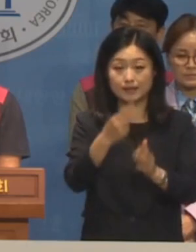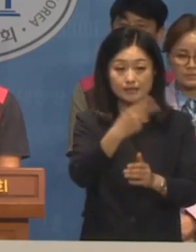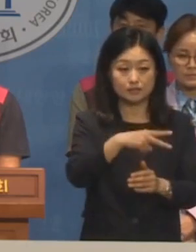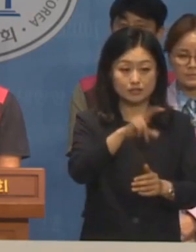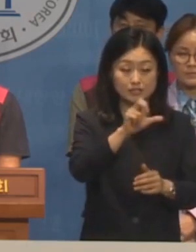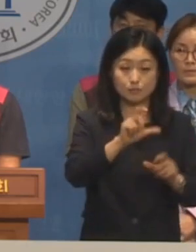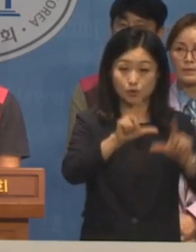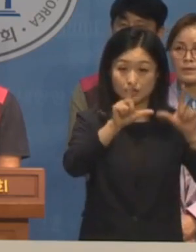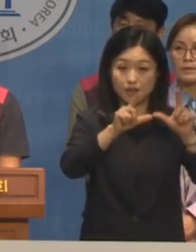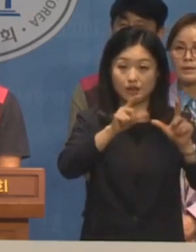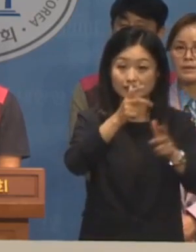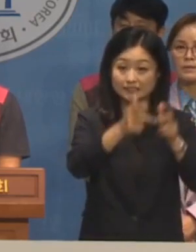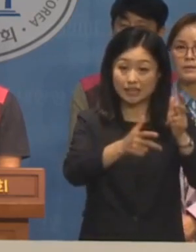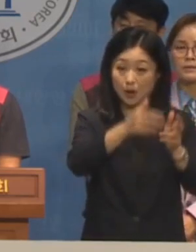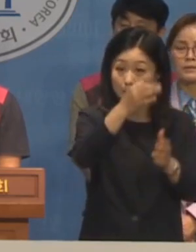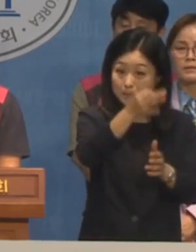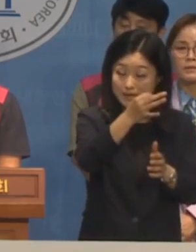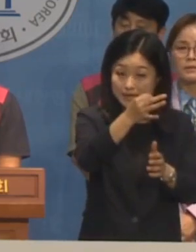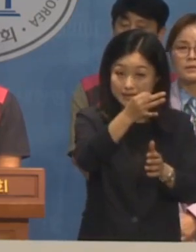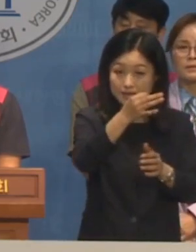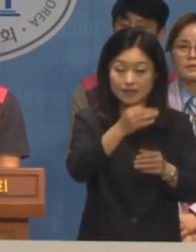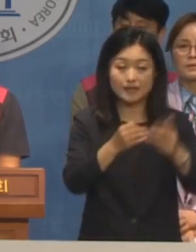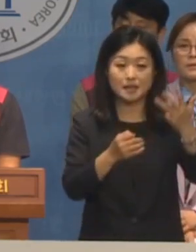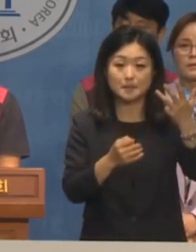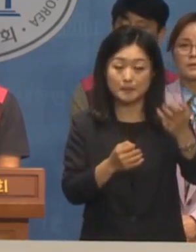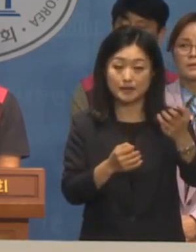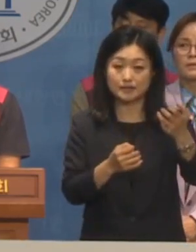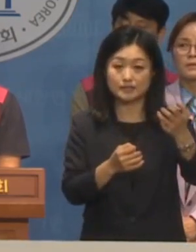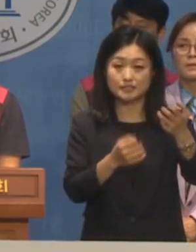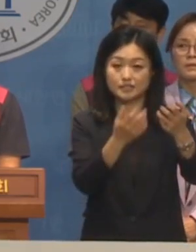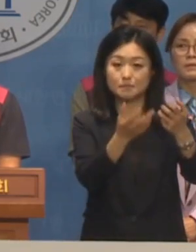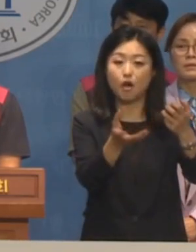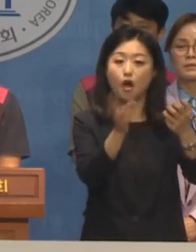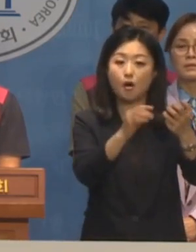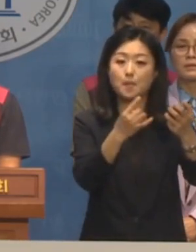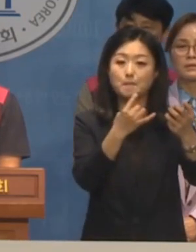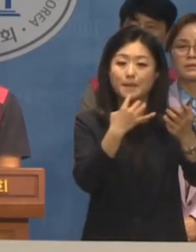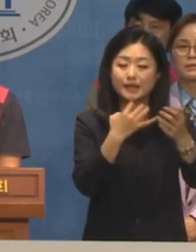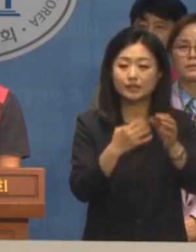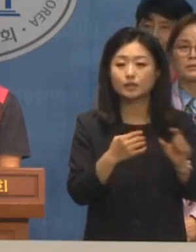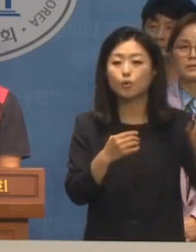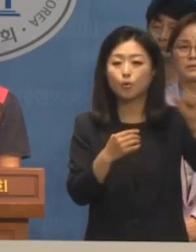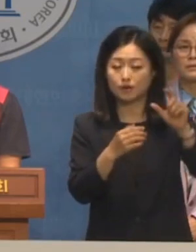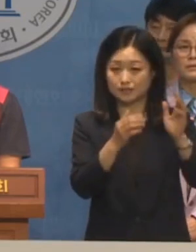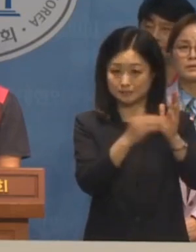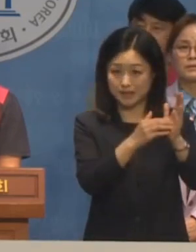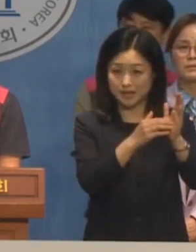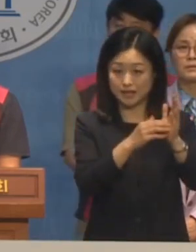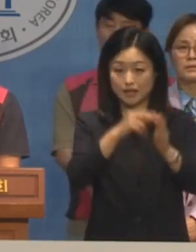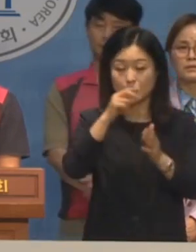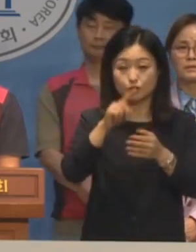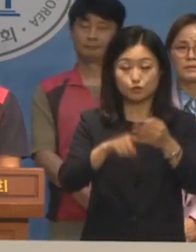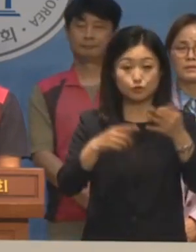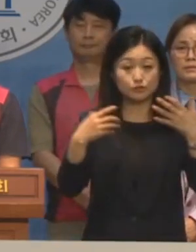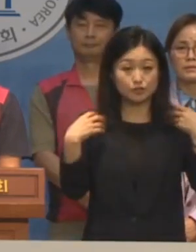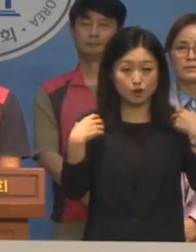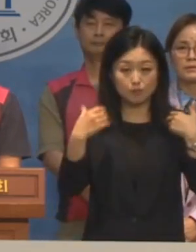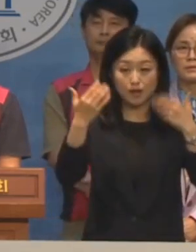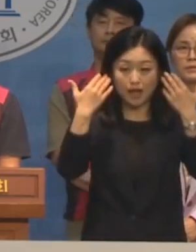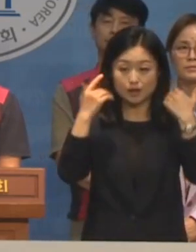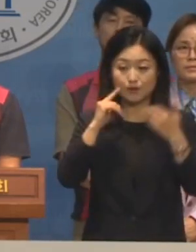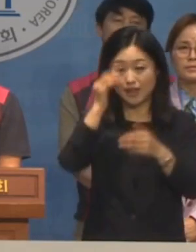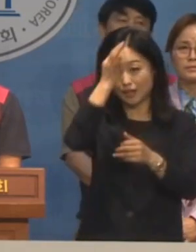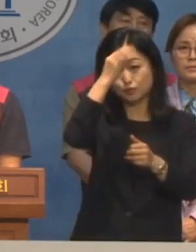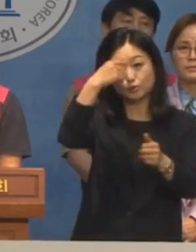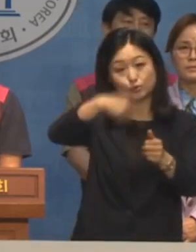2025년 총사업비 예산을 고작 80억만 올린다고 하니 윤석열 정부는 학교